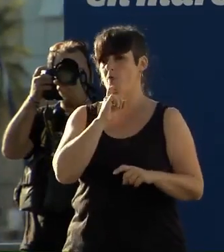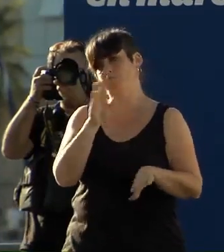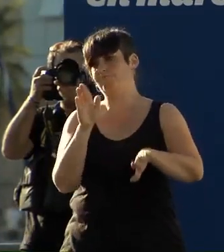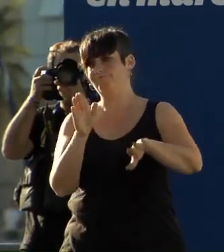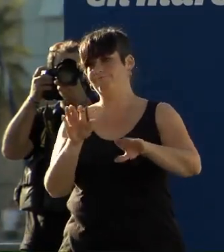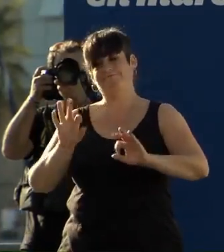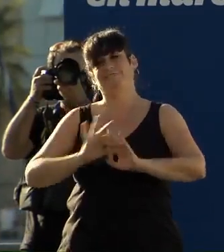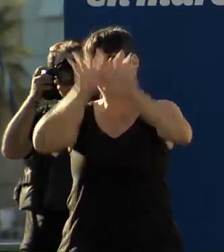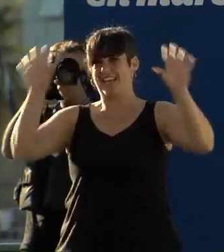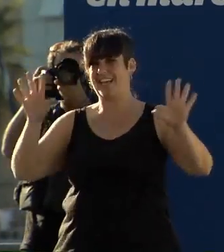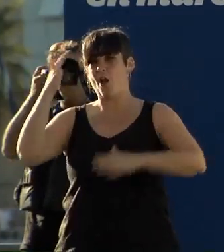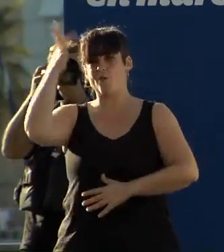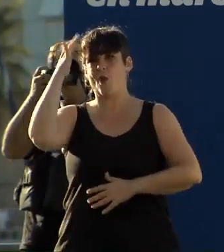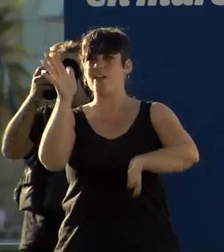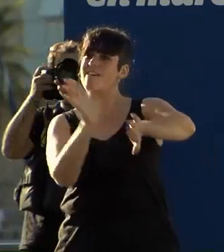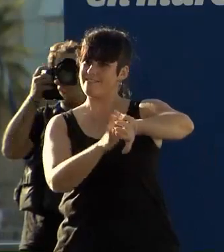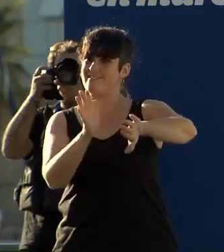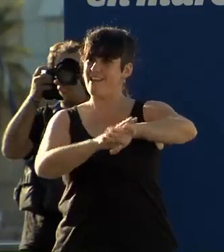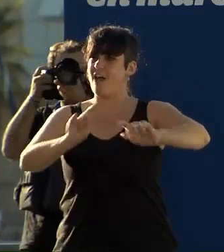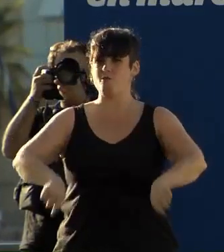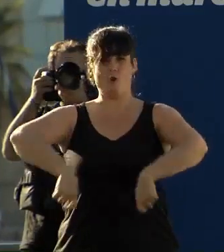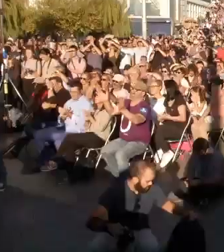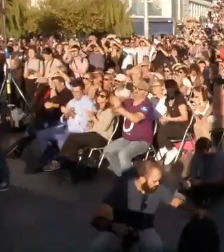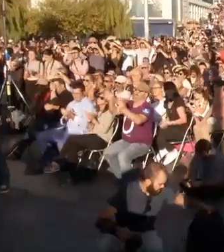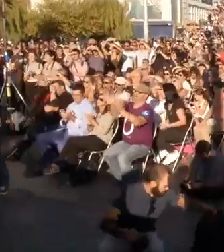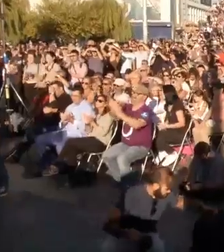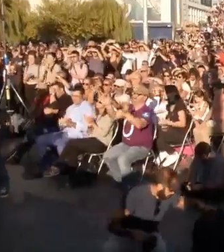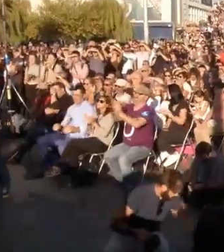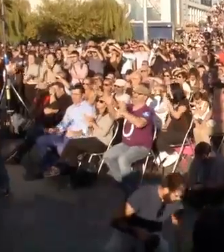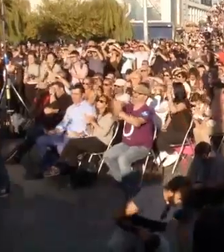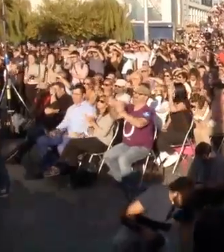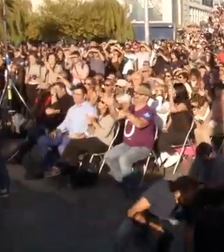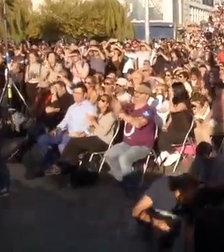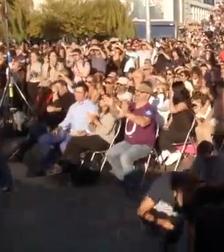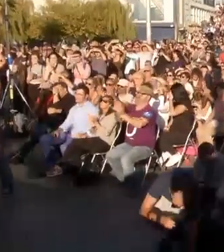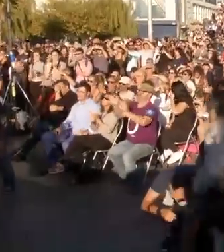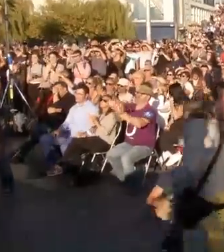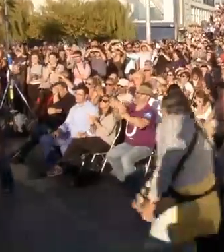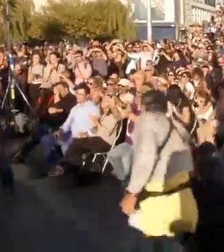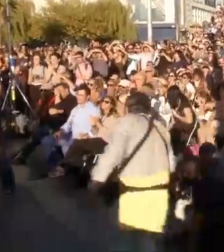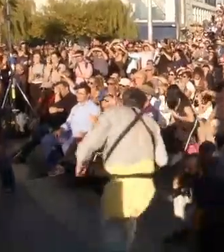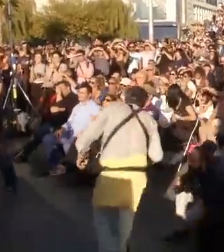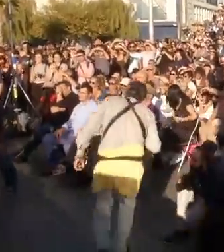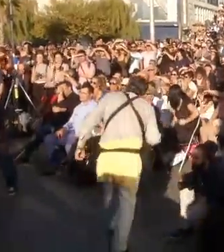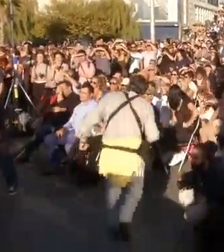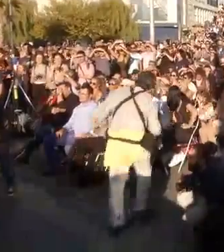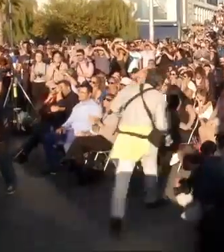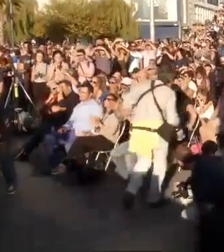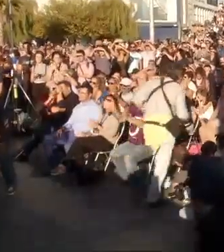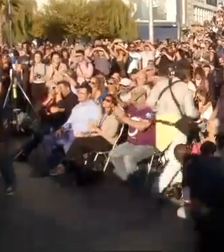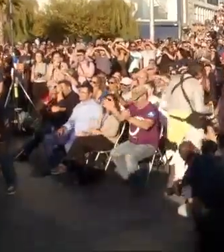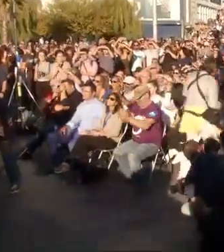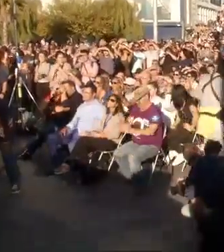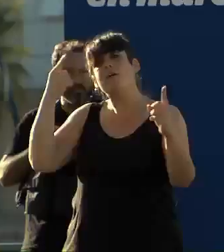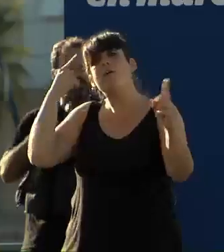rupturista. Compre avanzar para dar cabo do réxime bubónico, compre avanzarmos para establecermos un réxime de